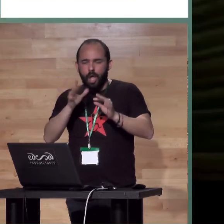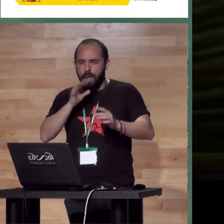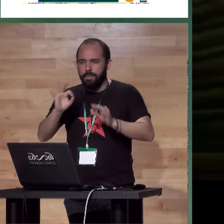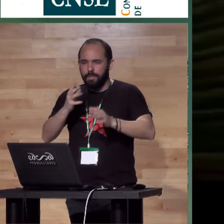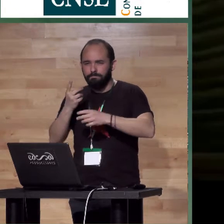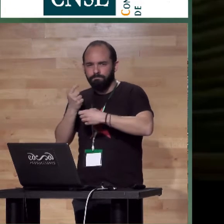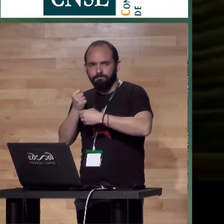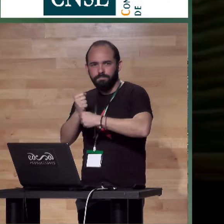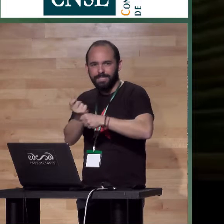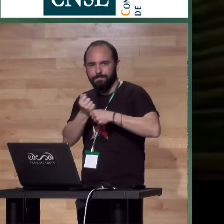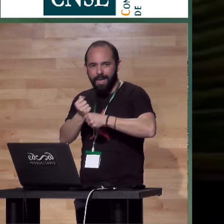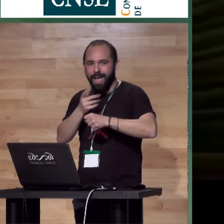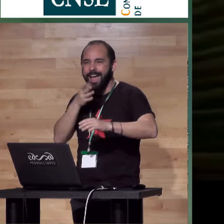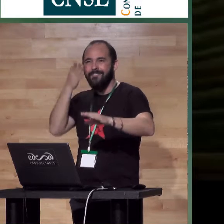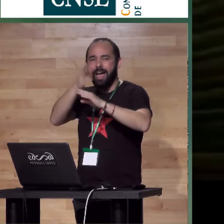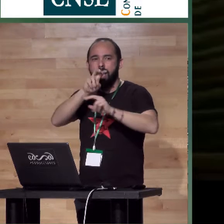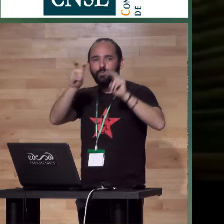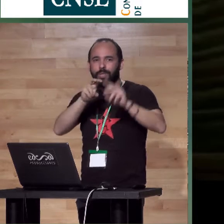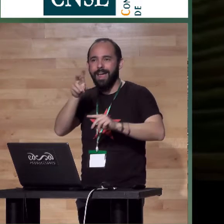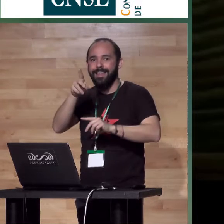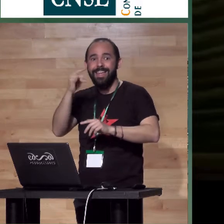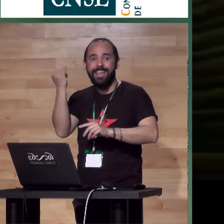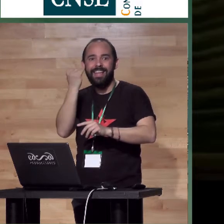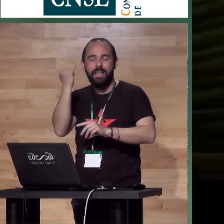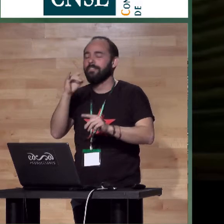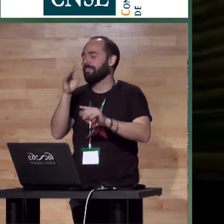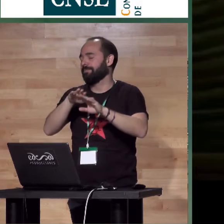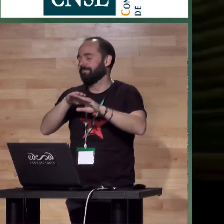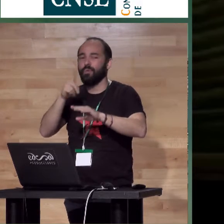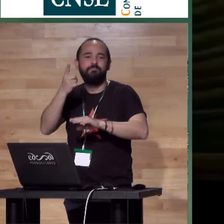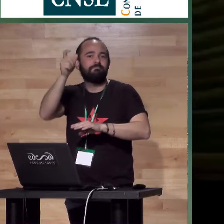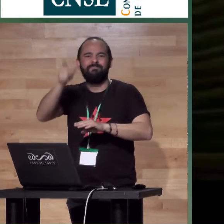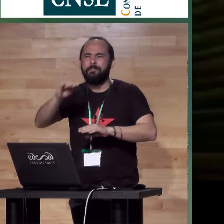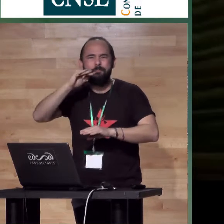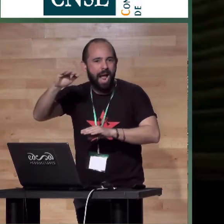Ya está la persona preparada con la katana, para la lucha,